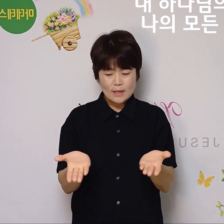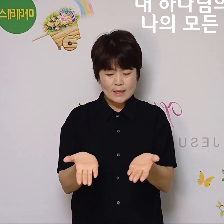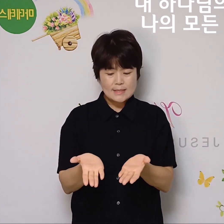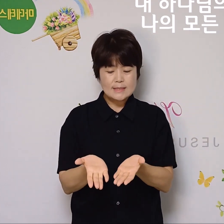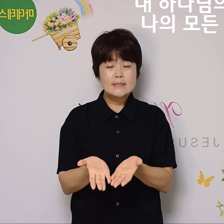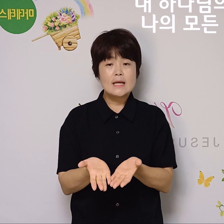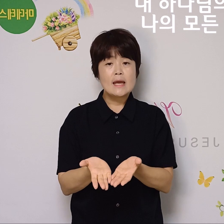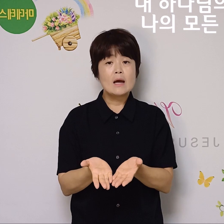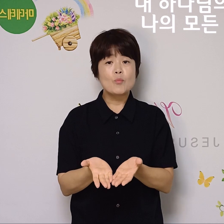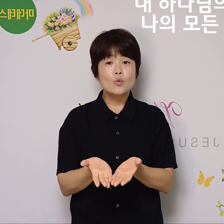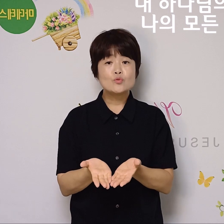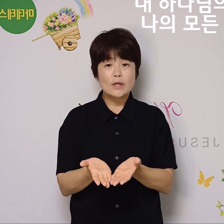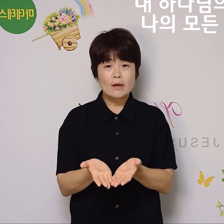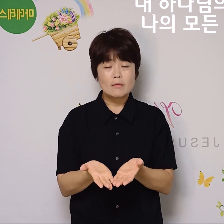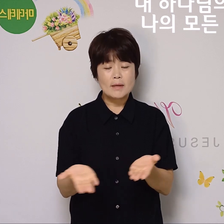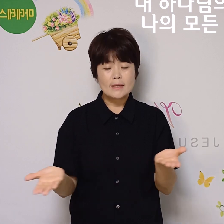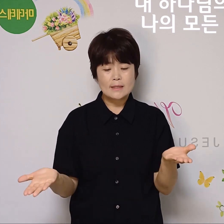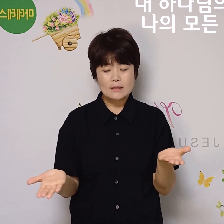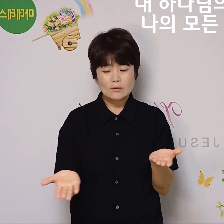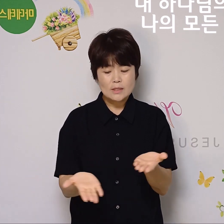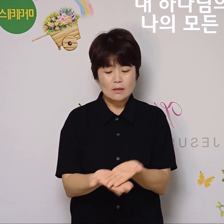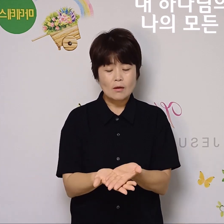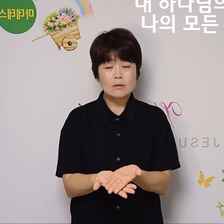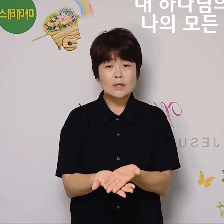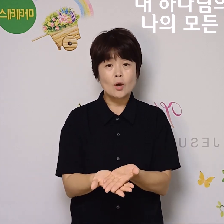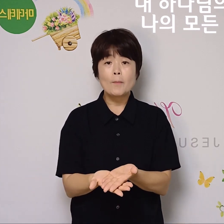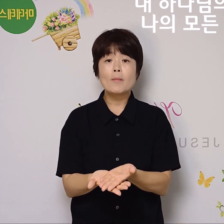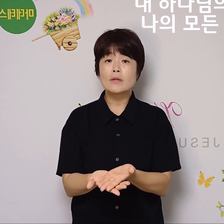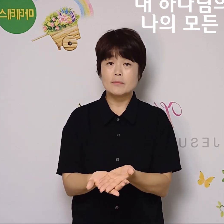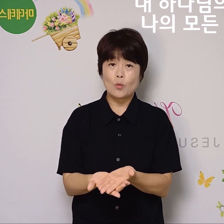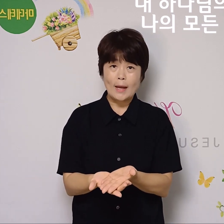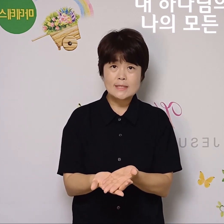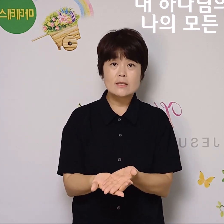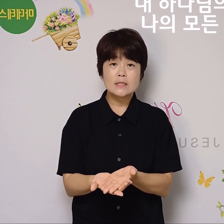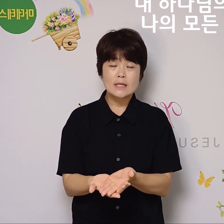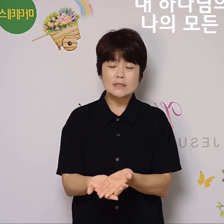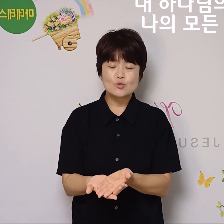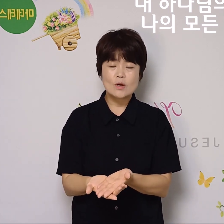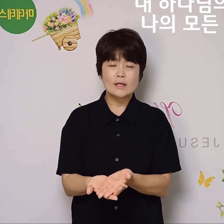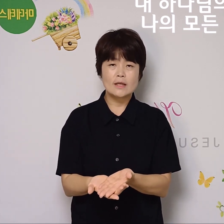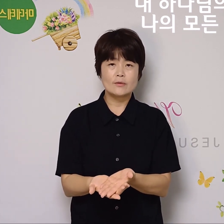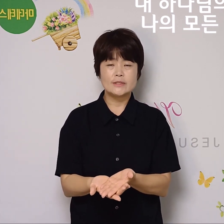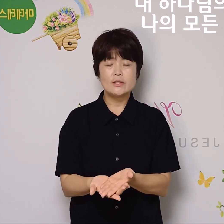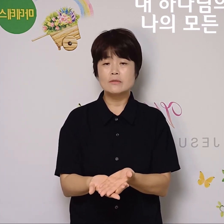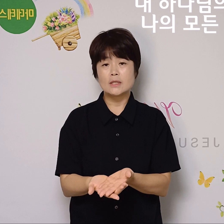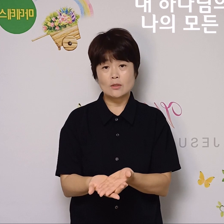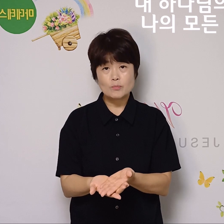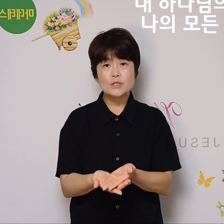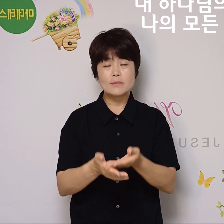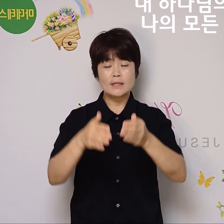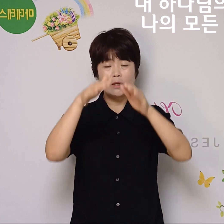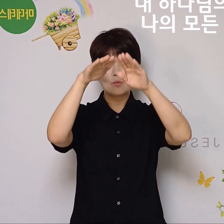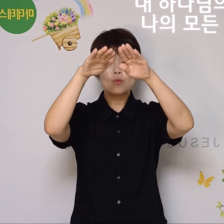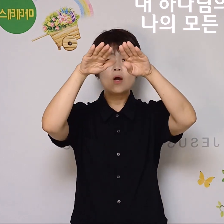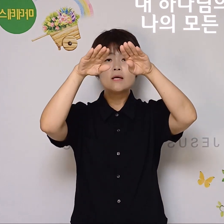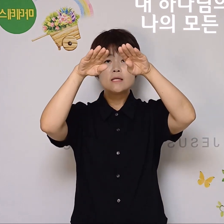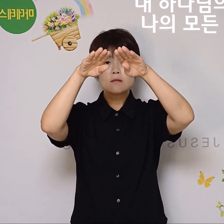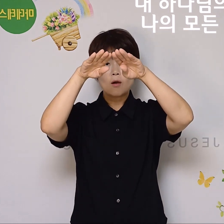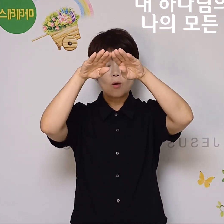새끼손가락까지 끝나야 모두예요. 만약에 이거를 이렇게 덮어버리면 완전이라는 수화가 되거든요. 그러니까 덮으시면 안 되고